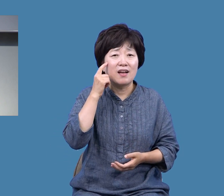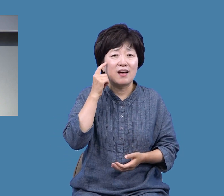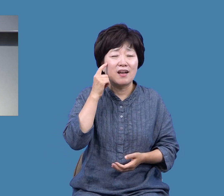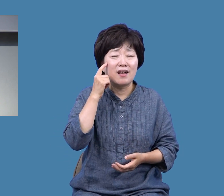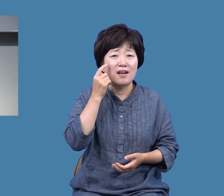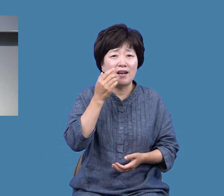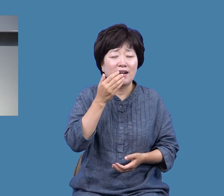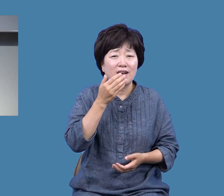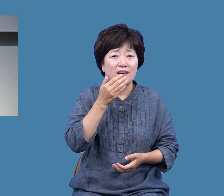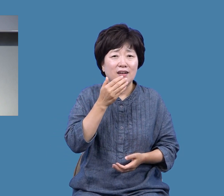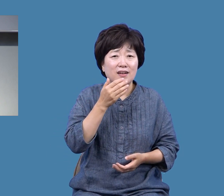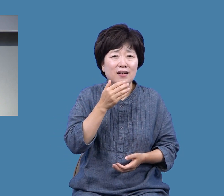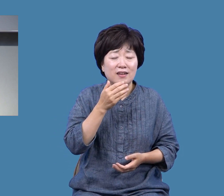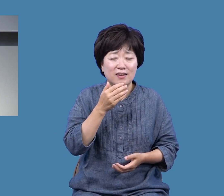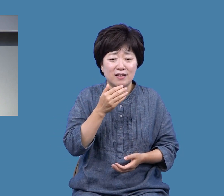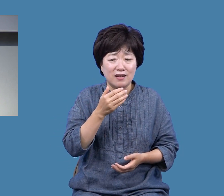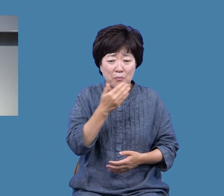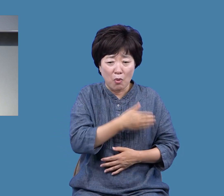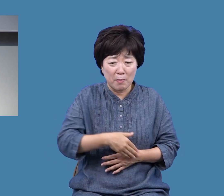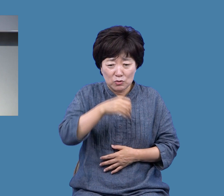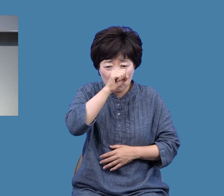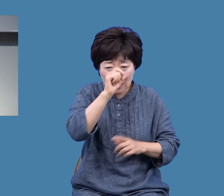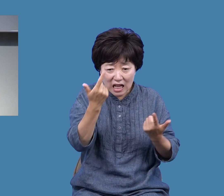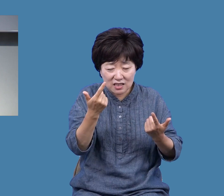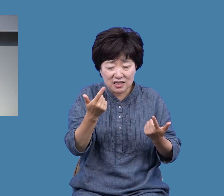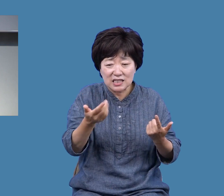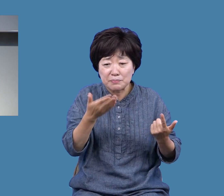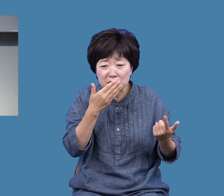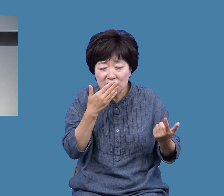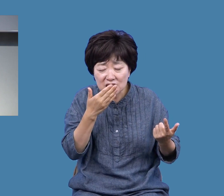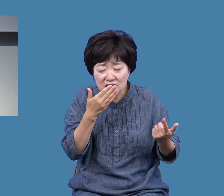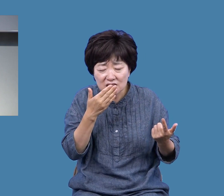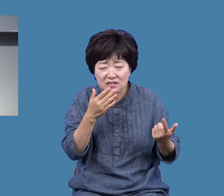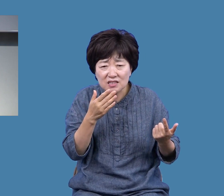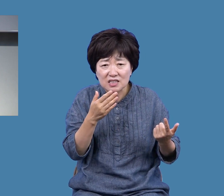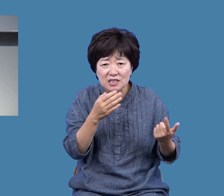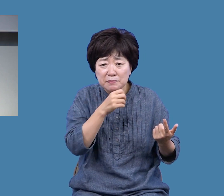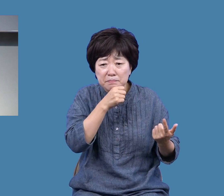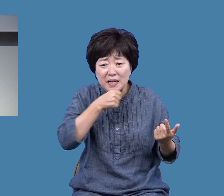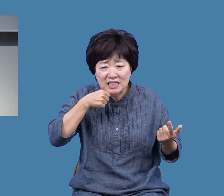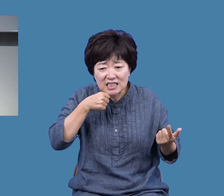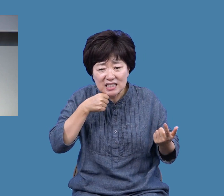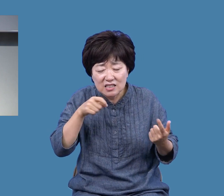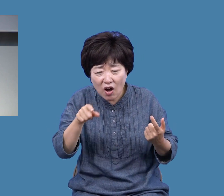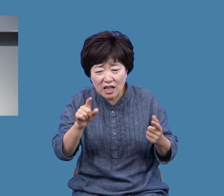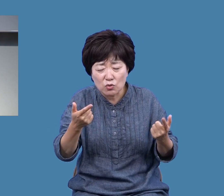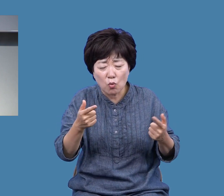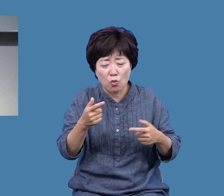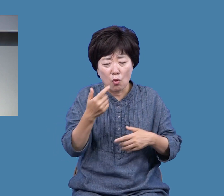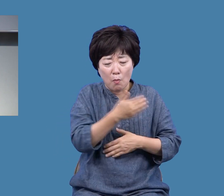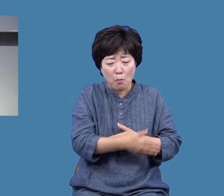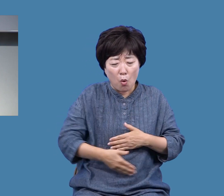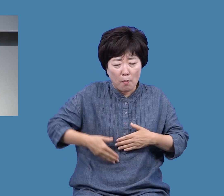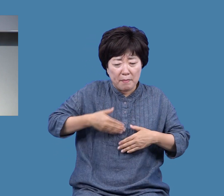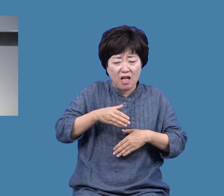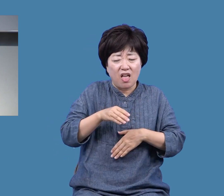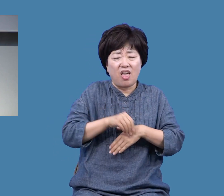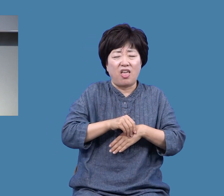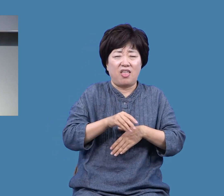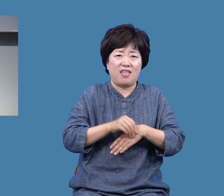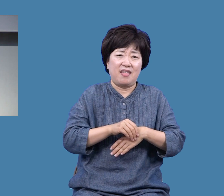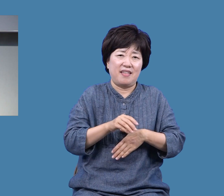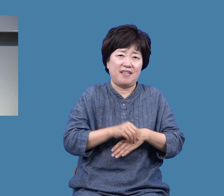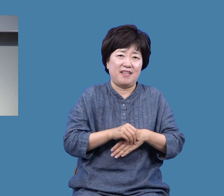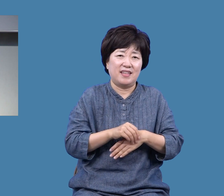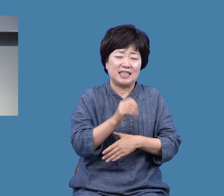몸에 안 좋은 음식만 맛있는 게 아니라 우리 몸이 그렇게 길들여진 거예요. 길들여진 거야. 그래서 타락한 육신이